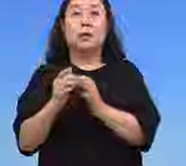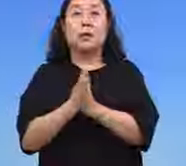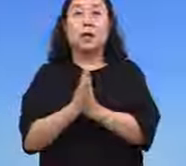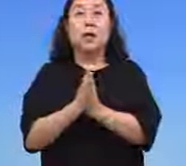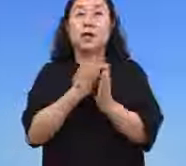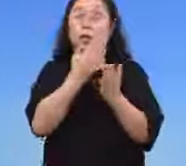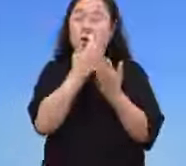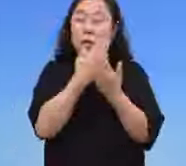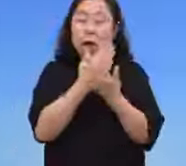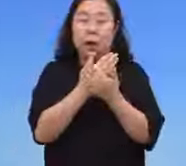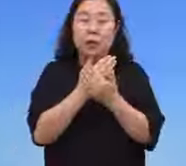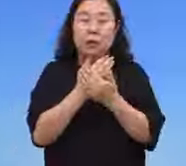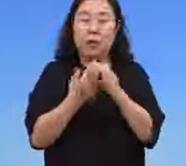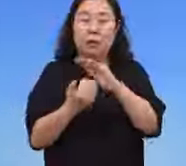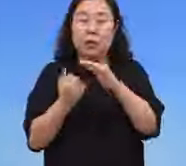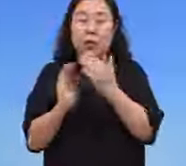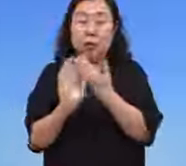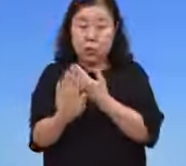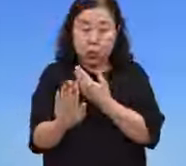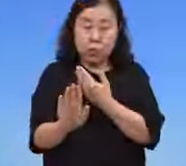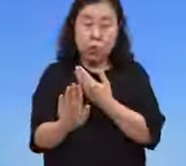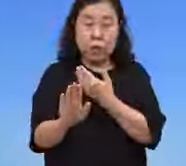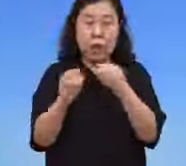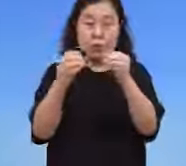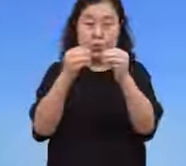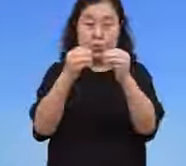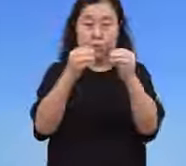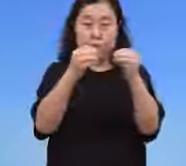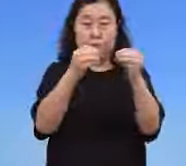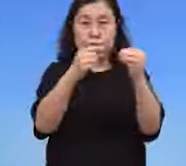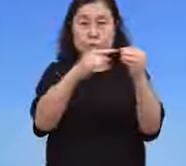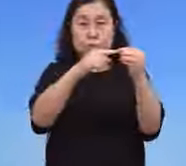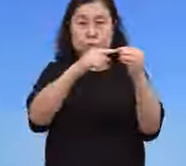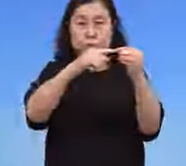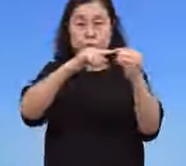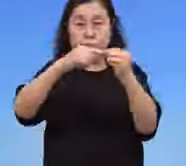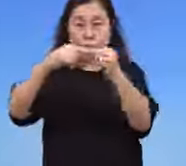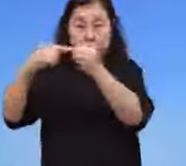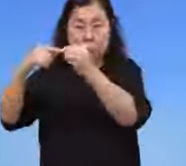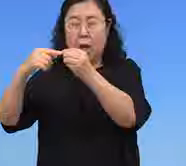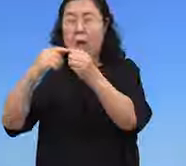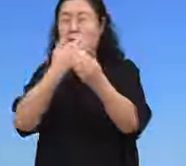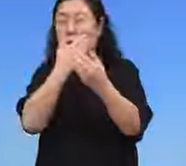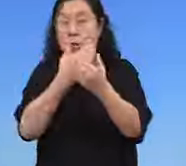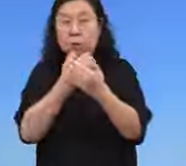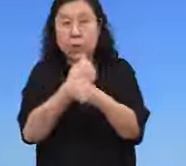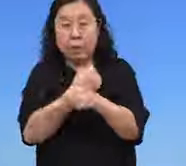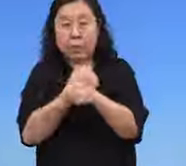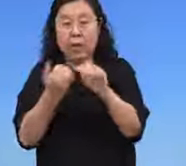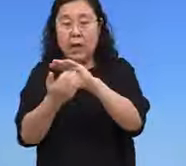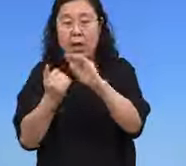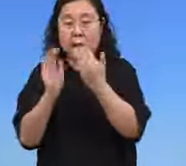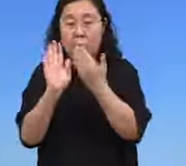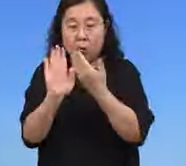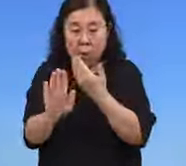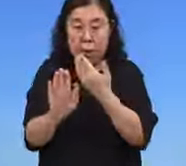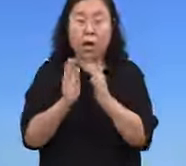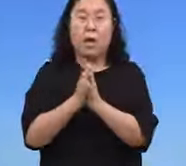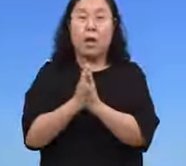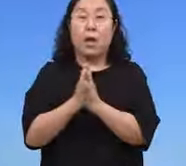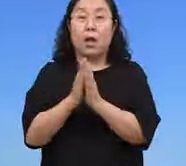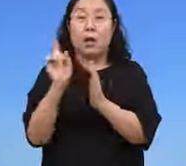읽는데 제일 중요한 건 전후 문맥을 따라 읽는 겁니다. 그러면 이 열무나 비유 바로 앞에 어떤 말씀이